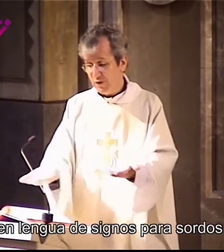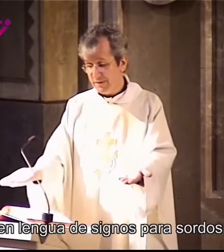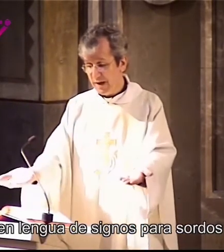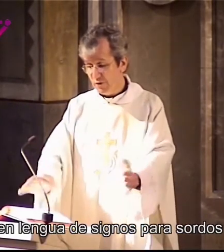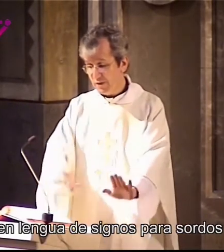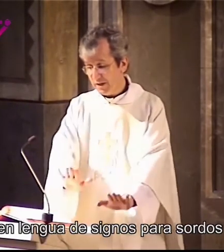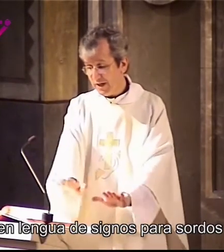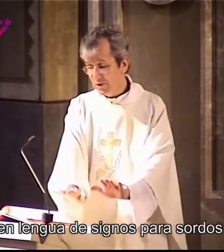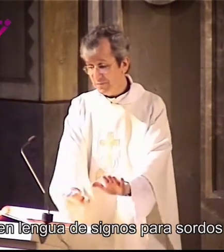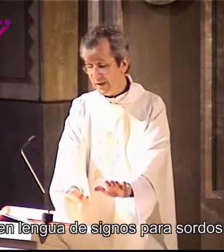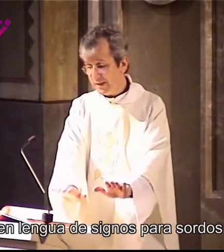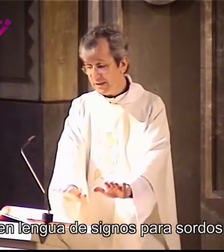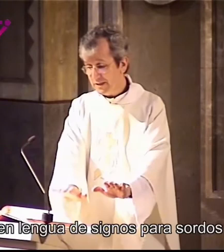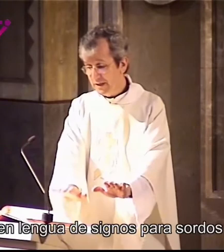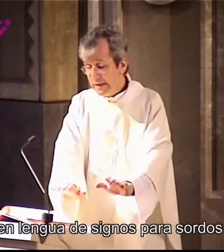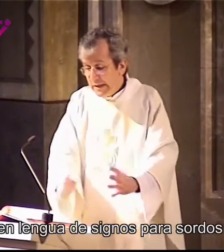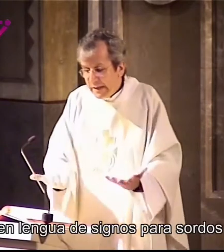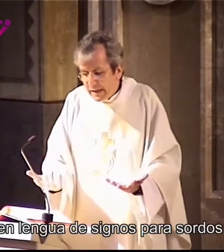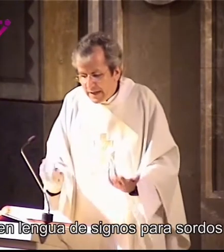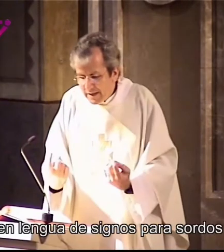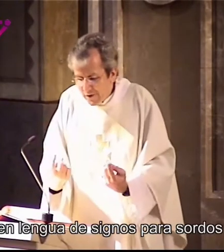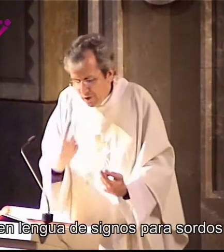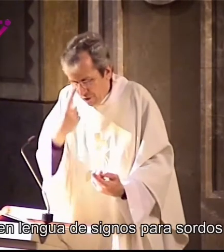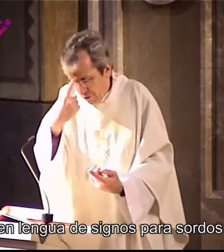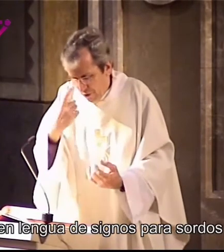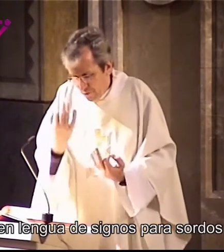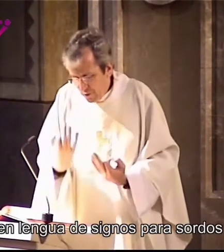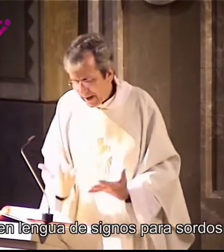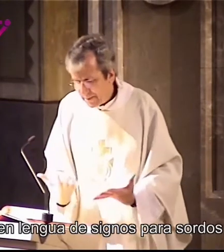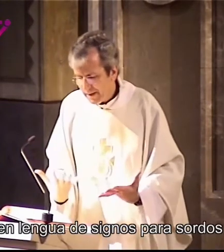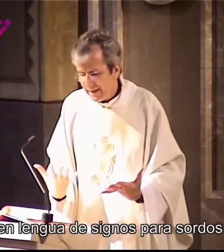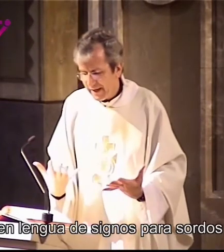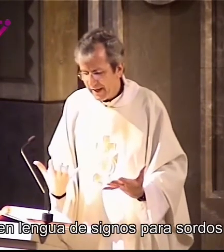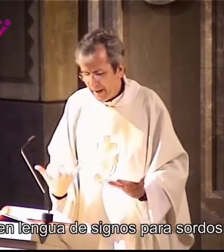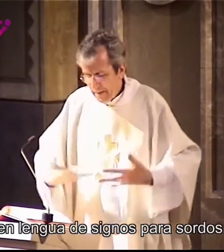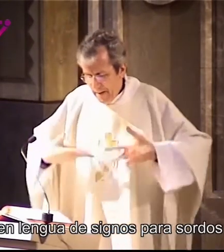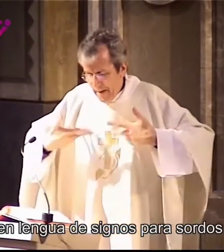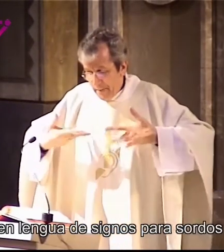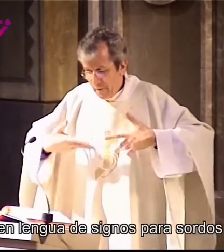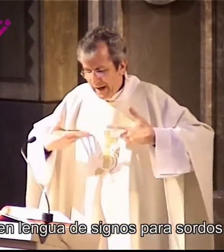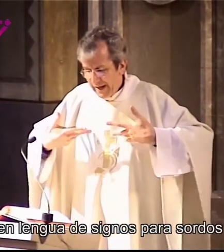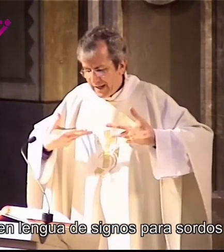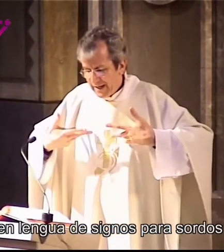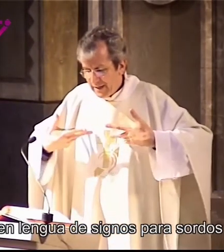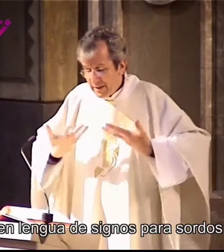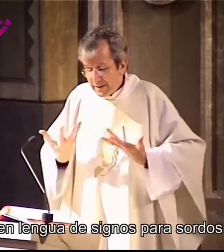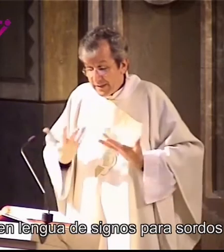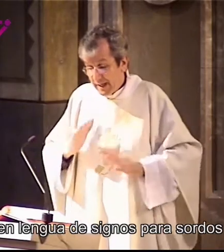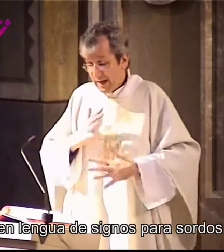las manos y los pies y, como no acababan de creer por la alegría, seguían